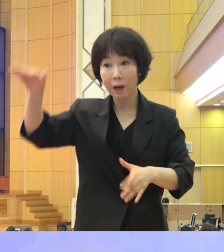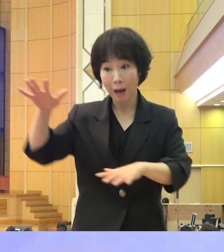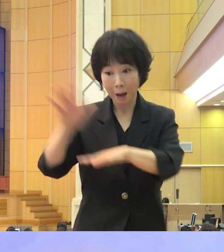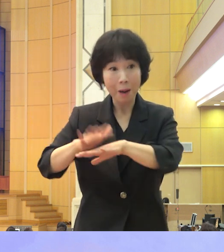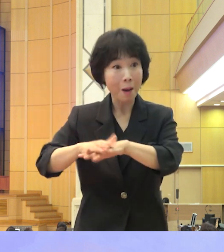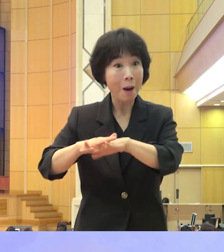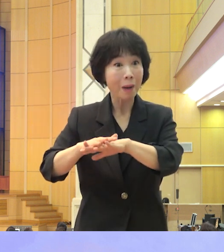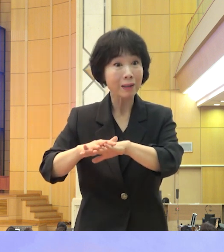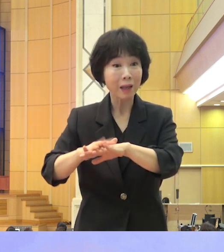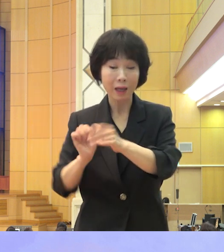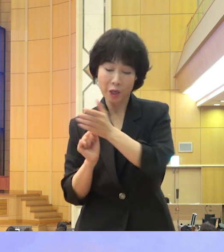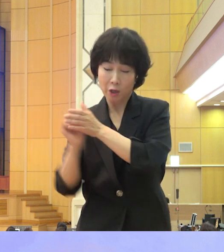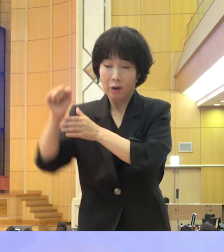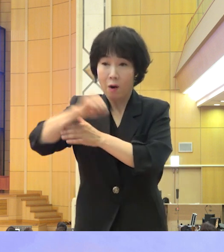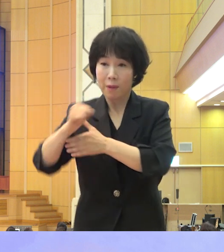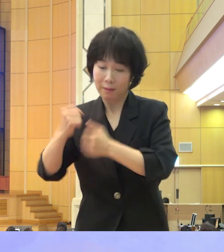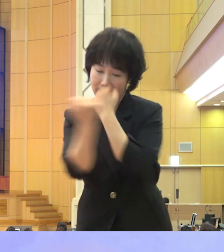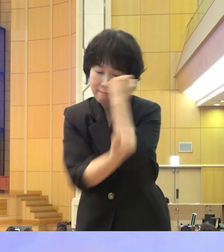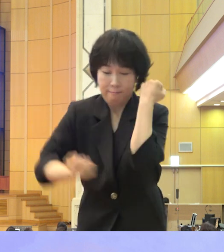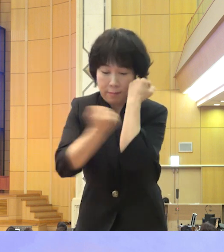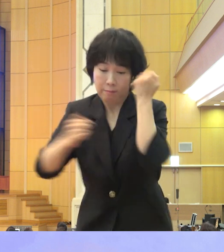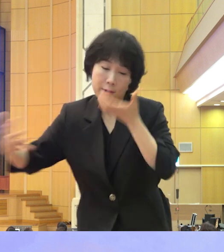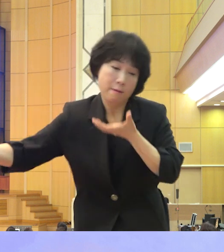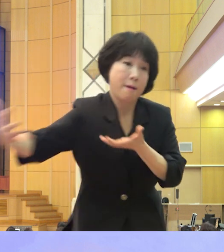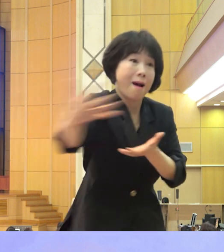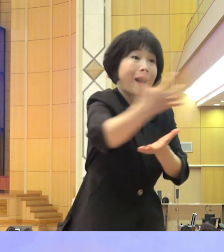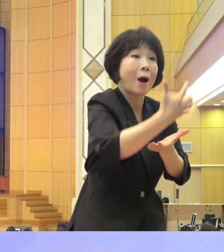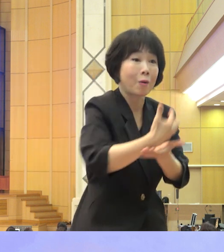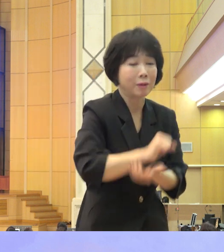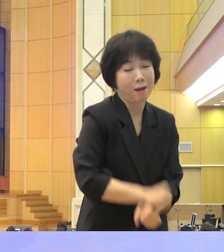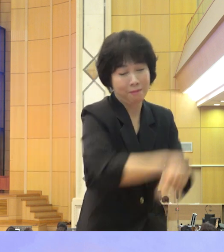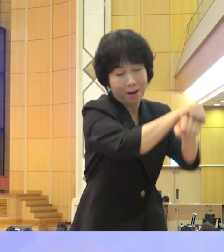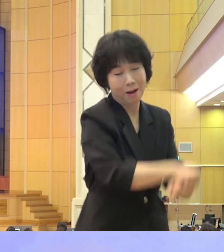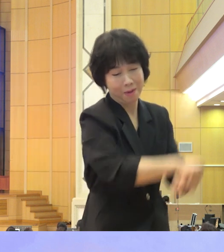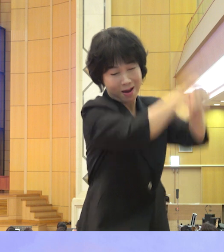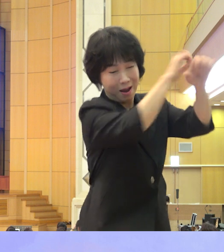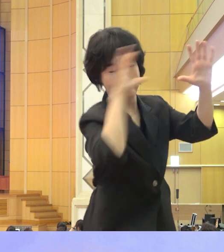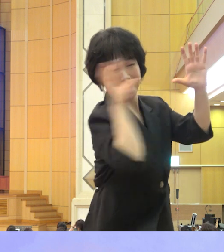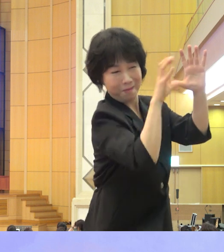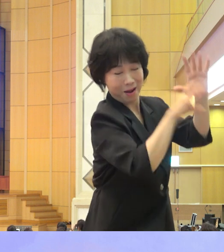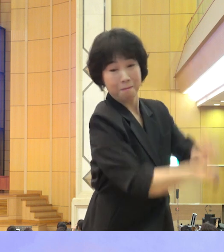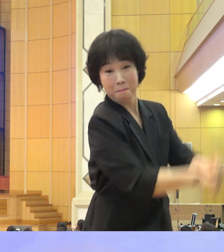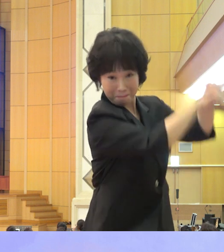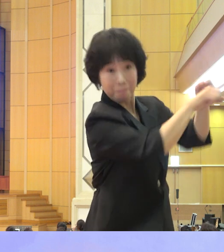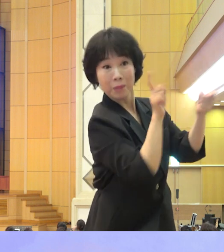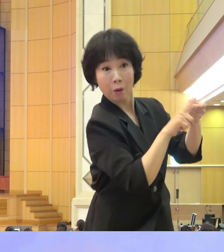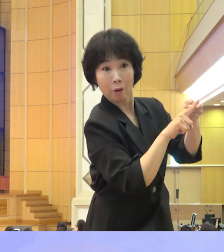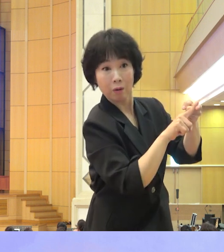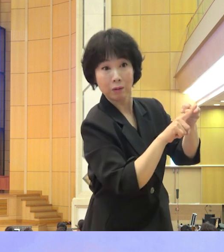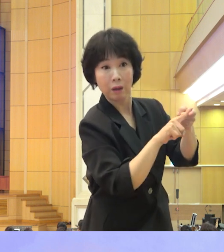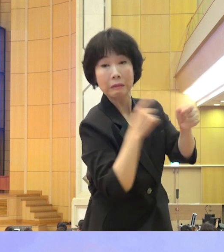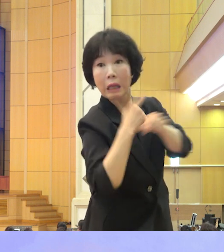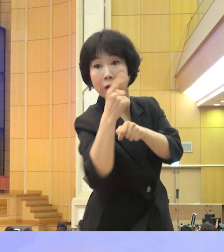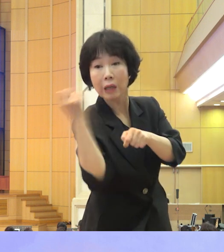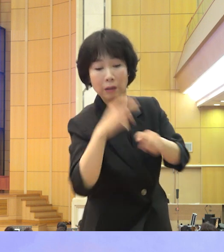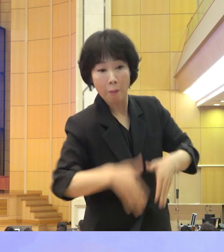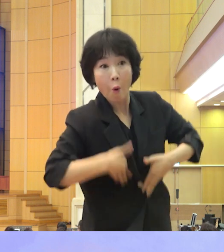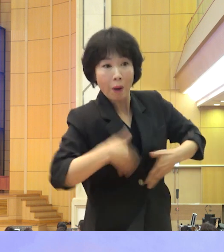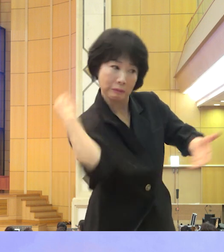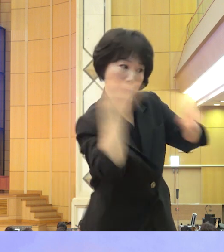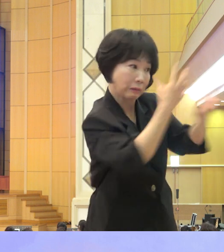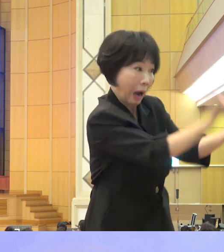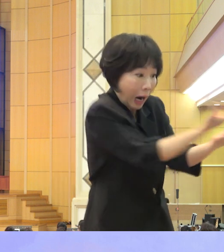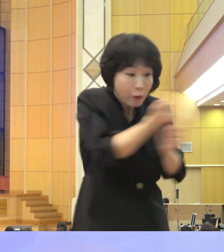들였던 열매를 다시 봄에 땅에 심으면 열매 속에서 뿌리가 나오고 싹이 나오고